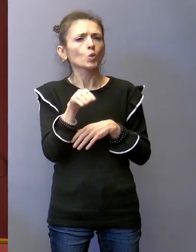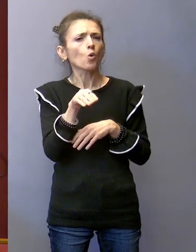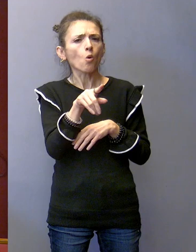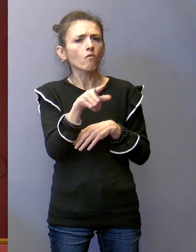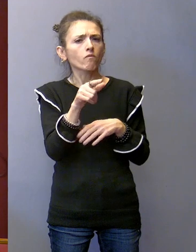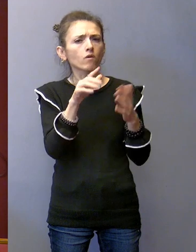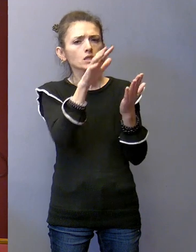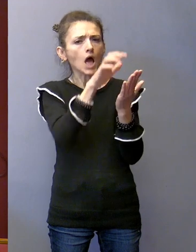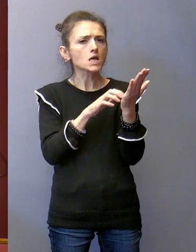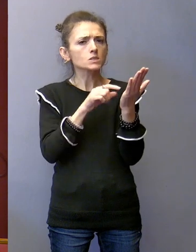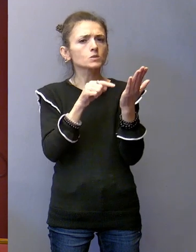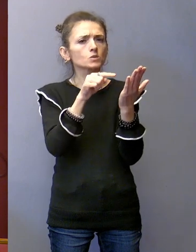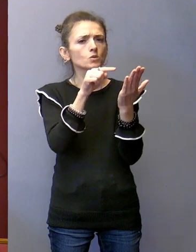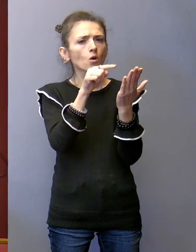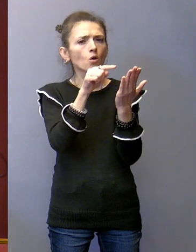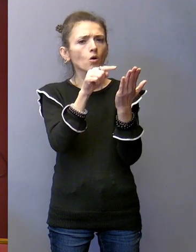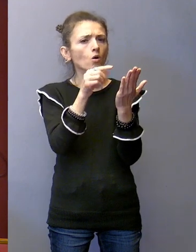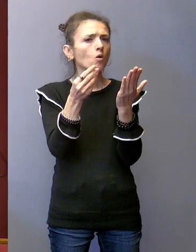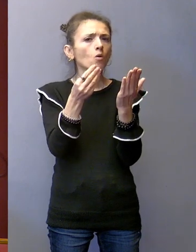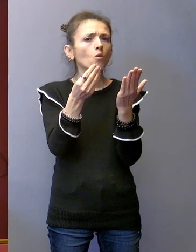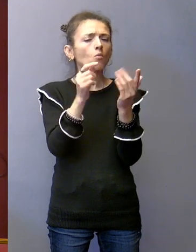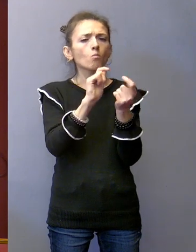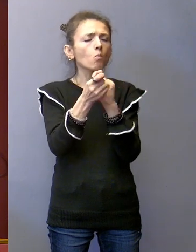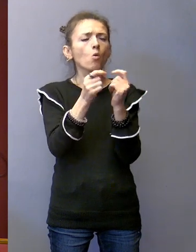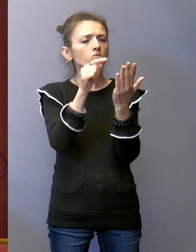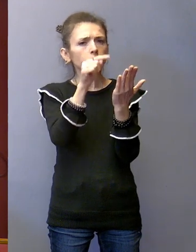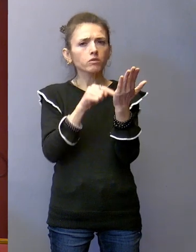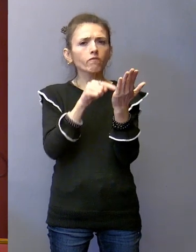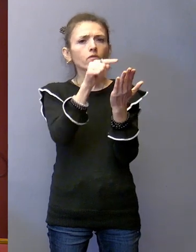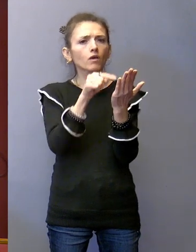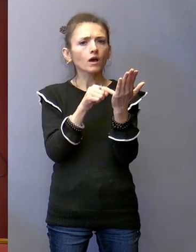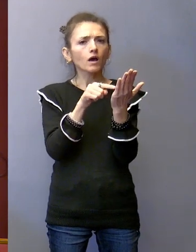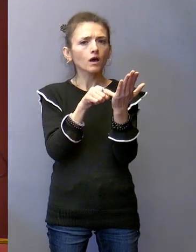questa modifica va esattamente